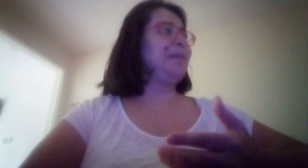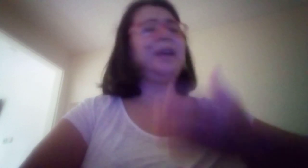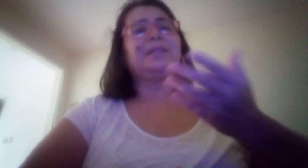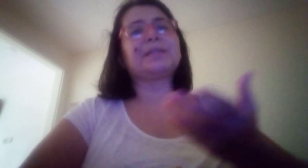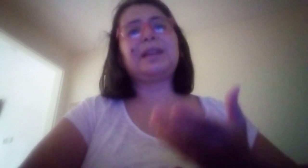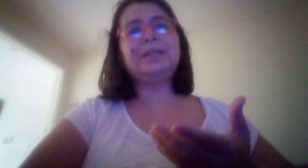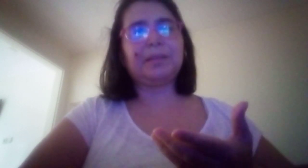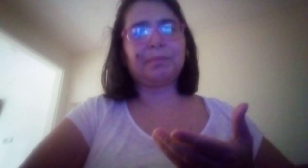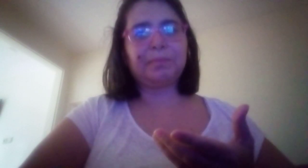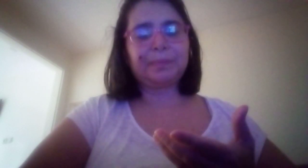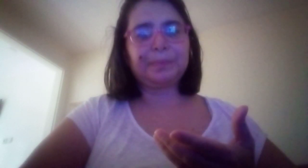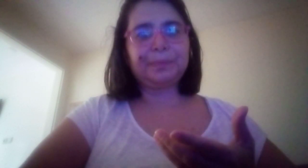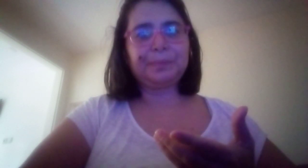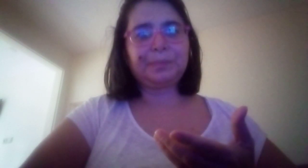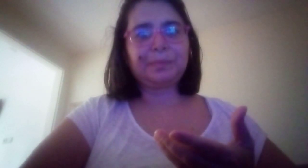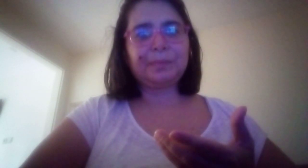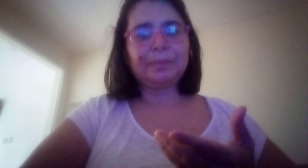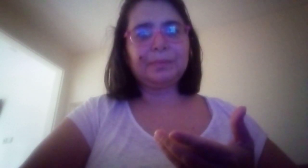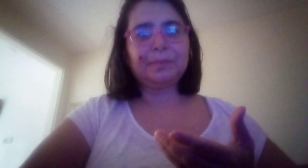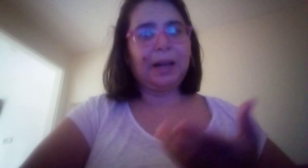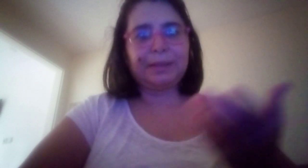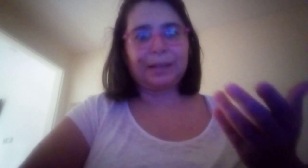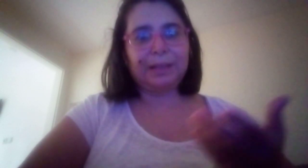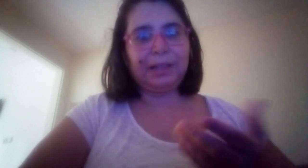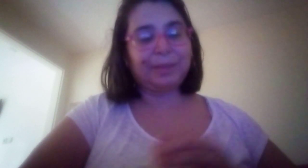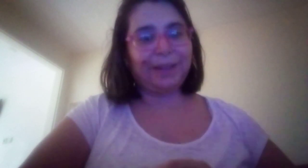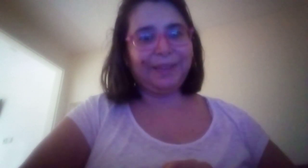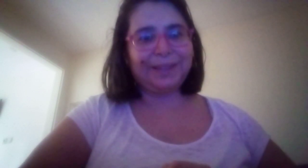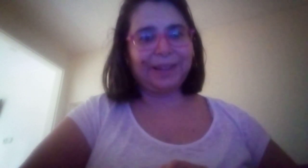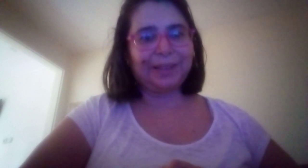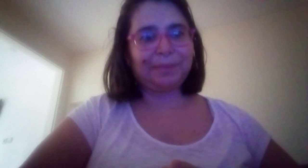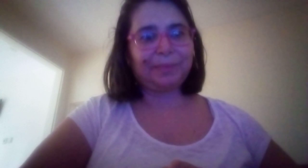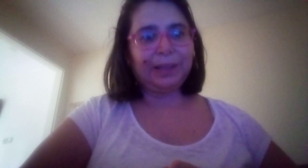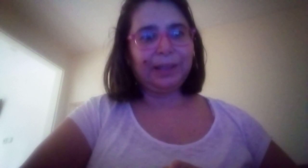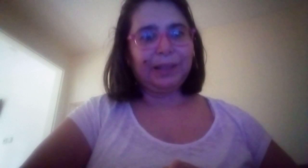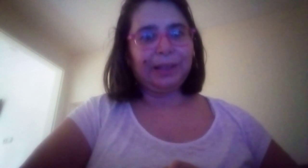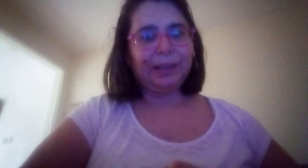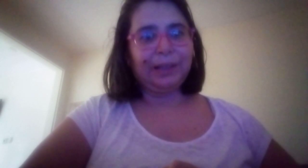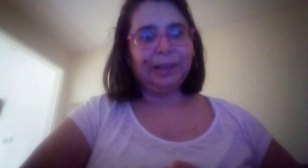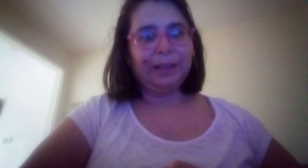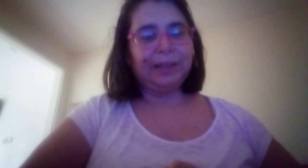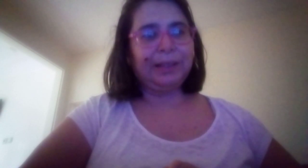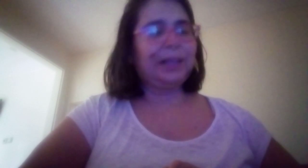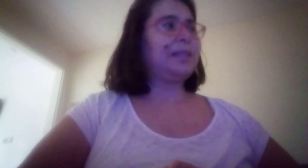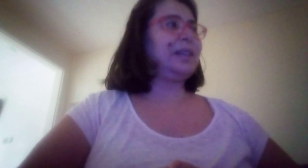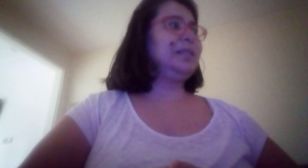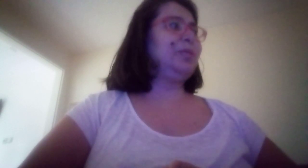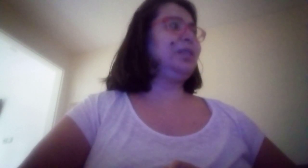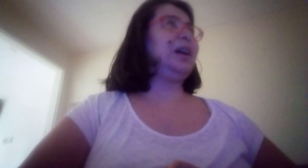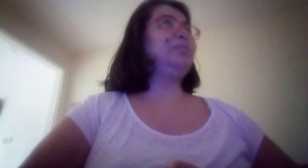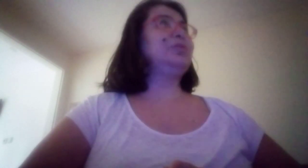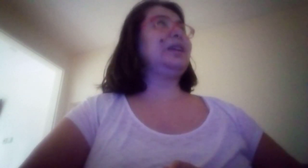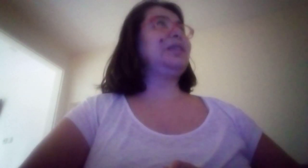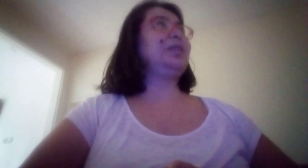Her tarzdan yerim Her tarzdan yerim sevgili izleyenler E yani sanki böyle hamburger yemek için